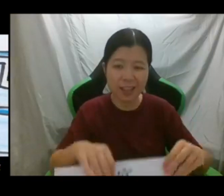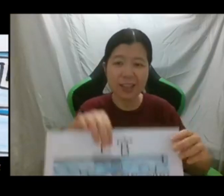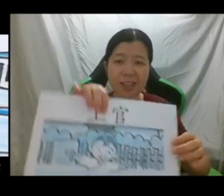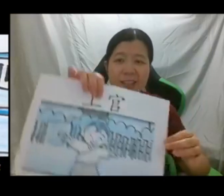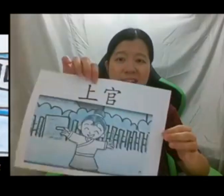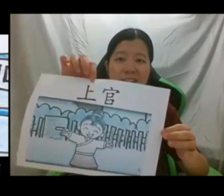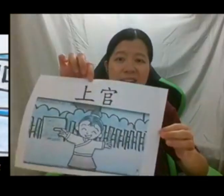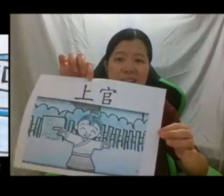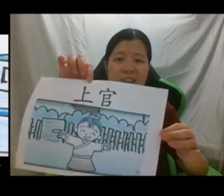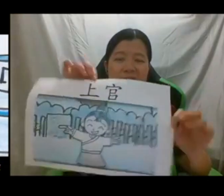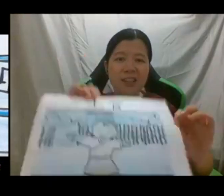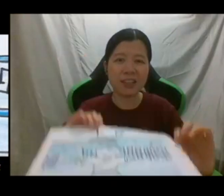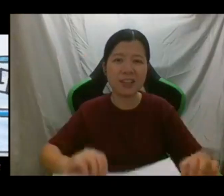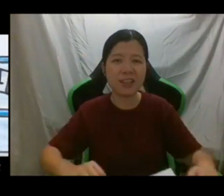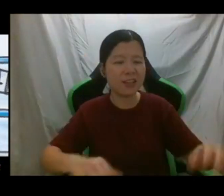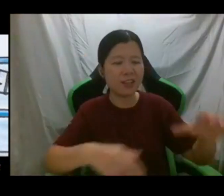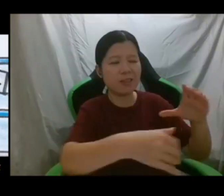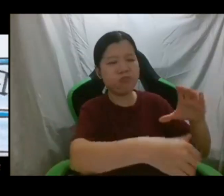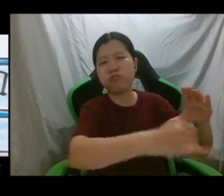跟住衝埋出嚟。